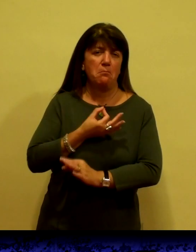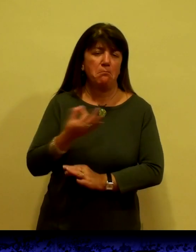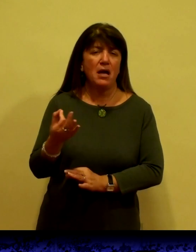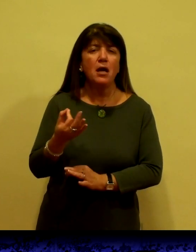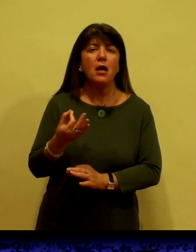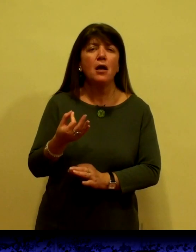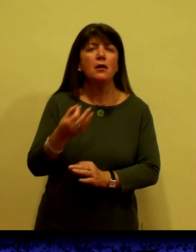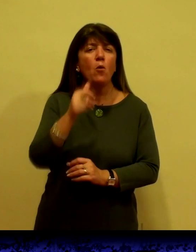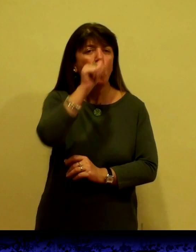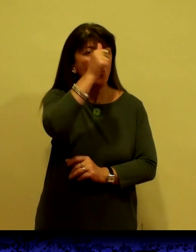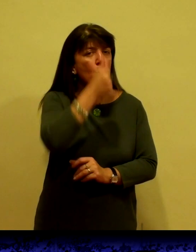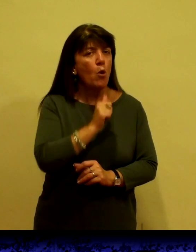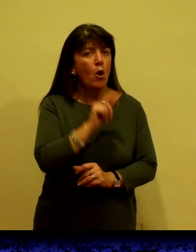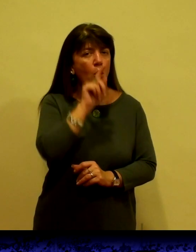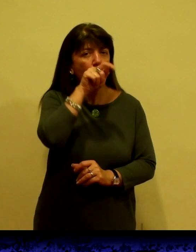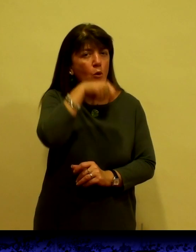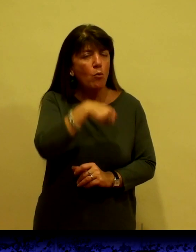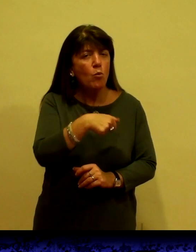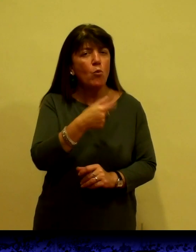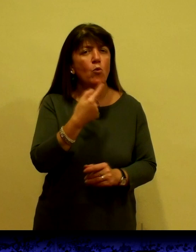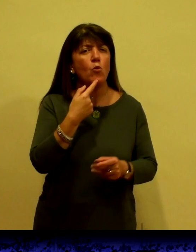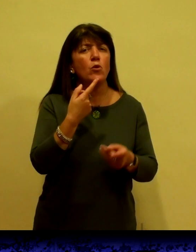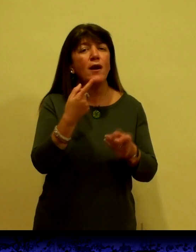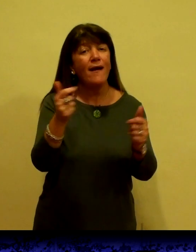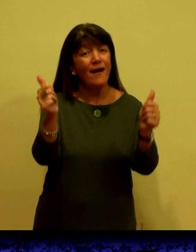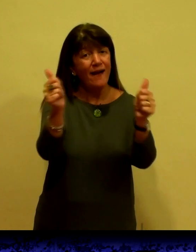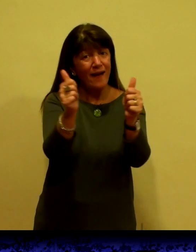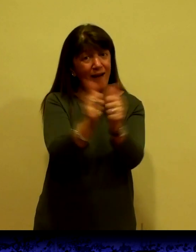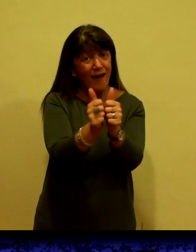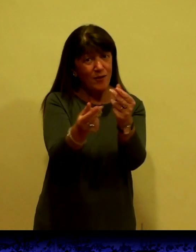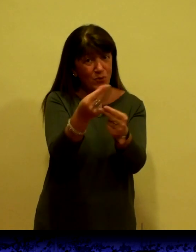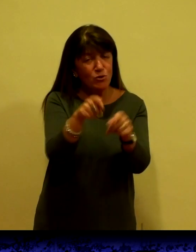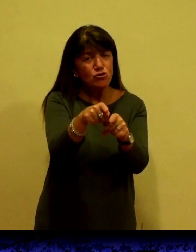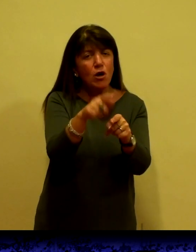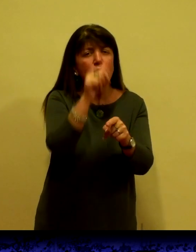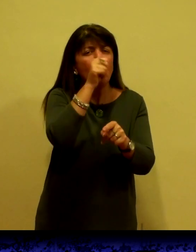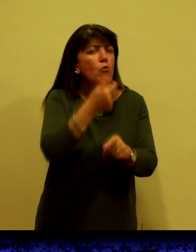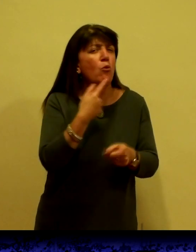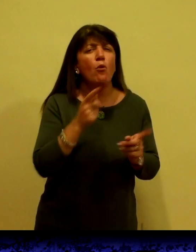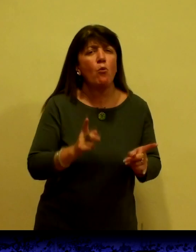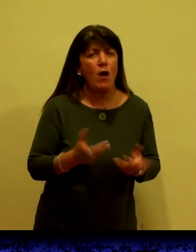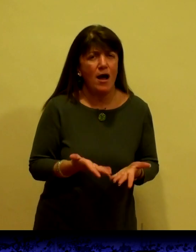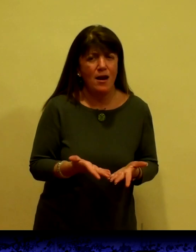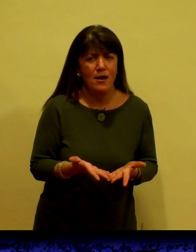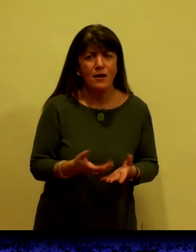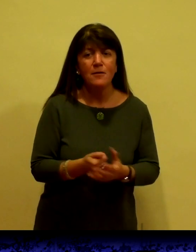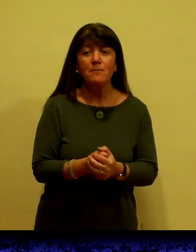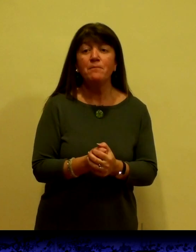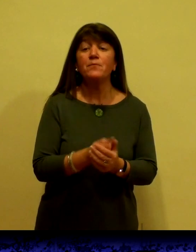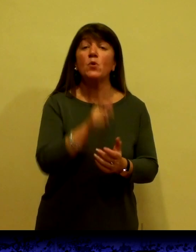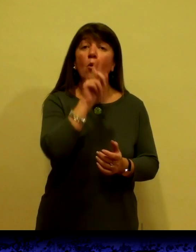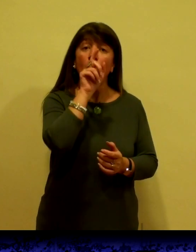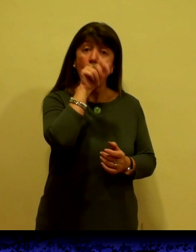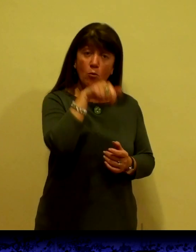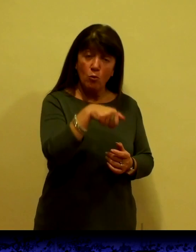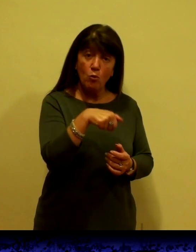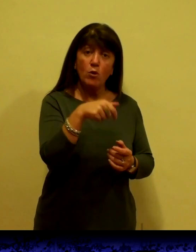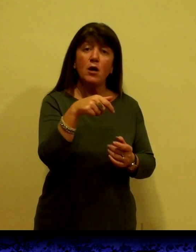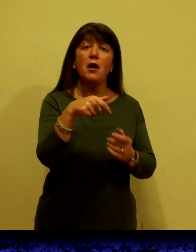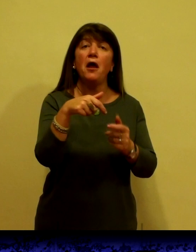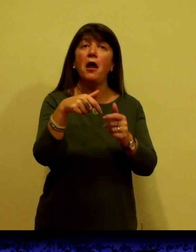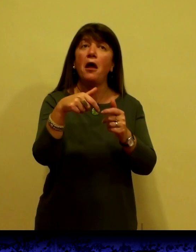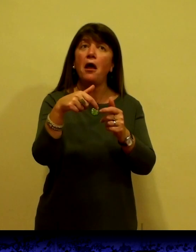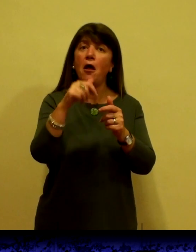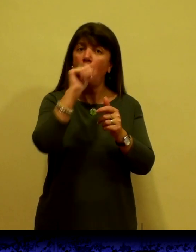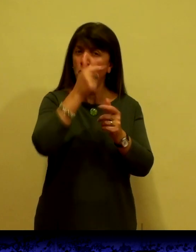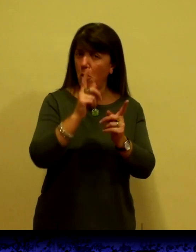Qual è il ruolo del comune come ente partner del progetto? Allora, il ruolo del comune come ente partner.